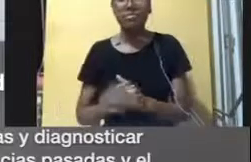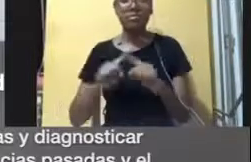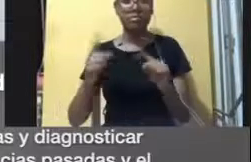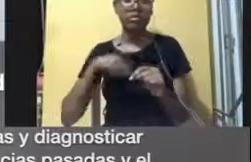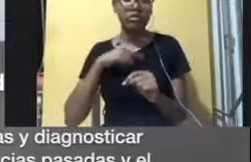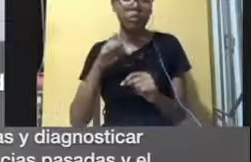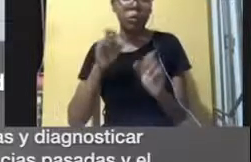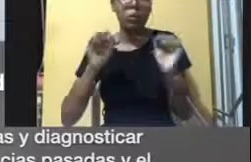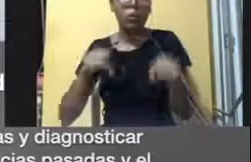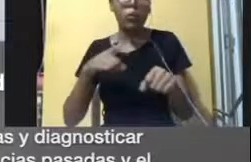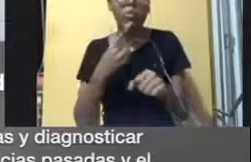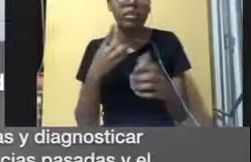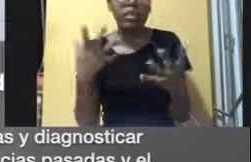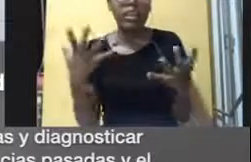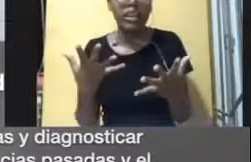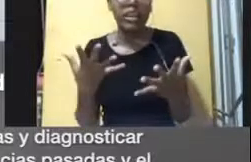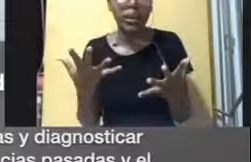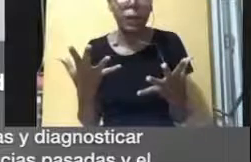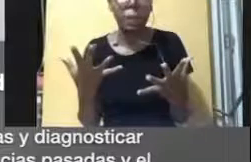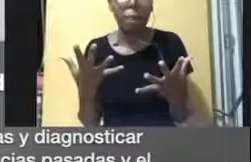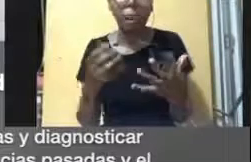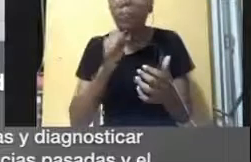hay ningún problema cognitivo,